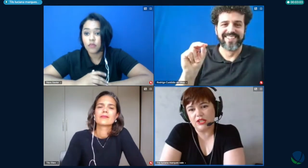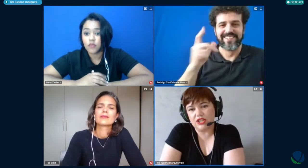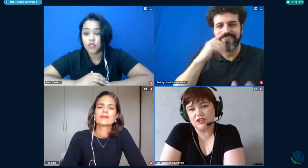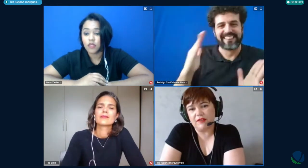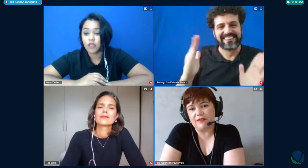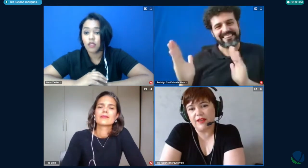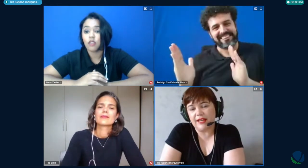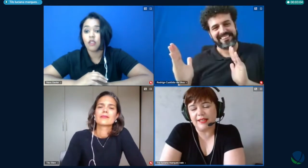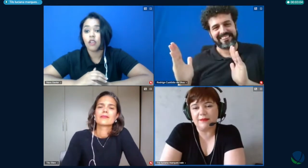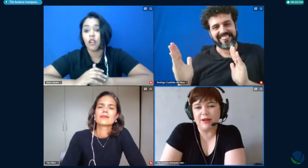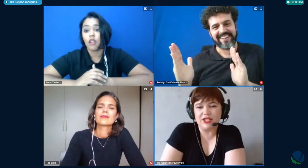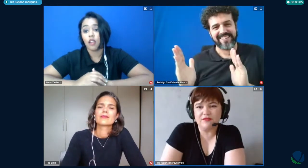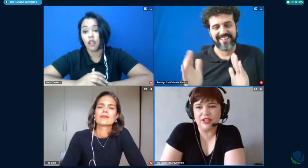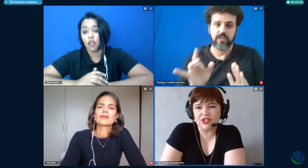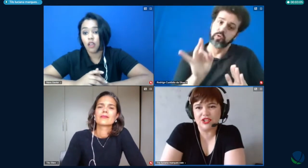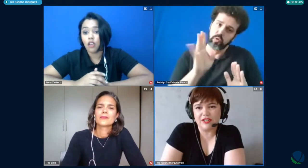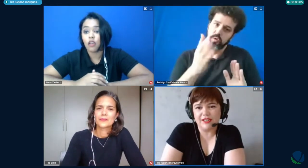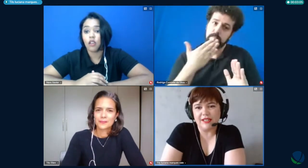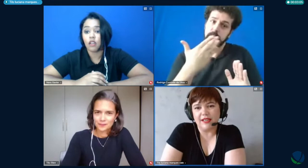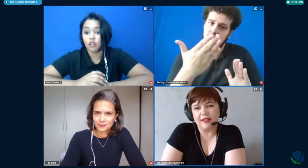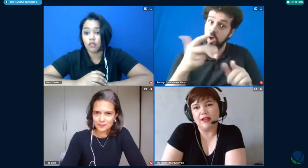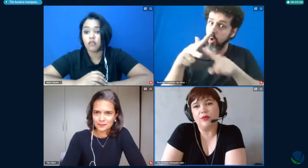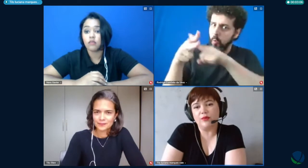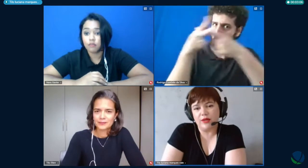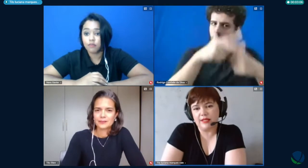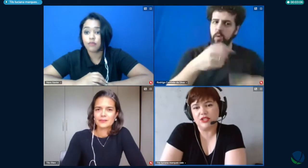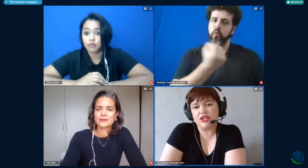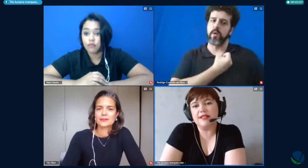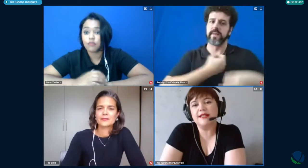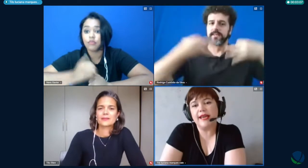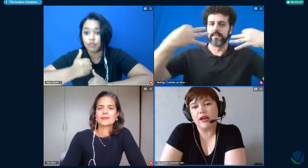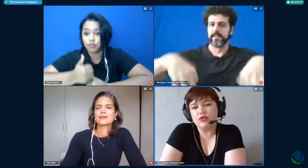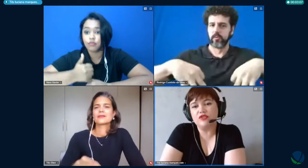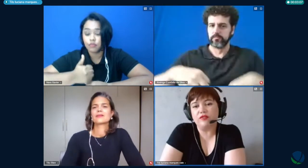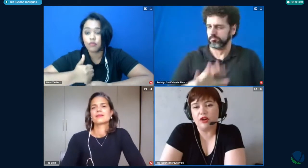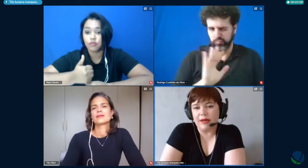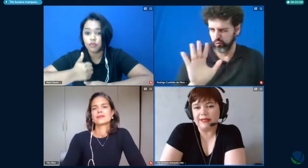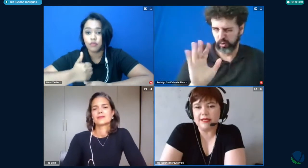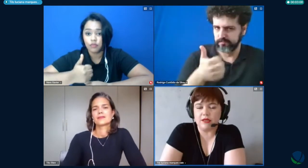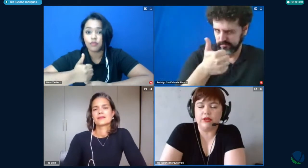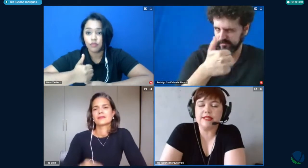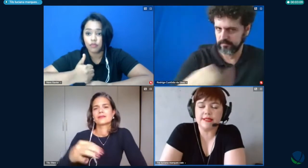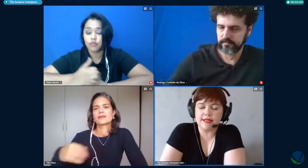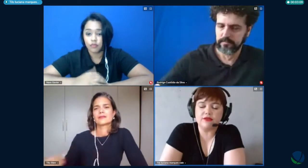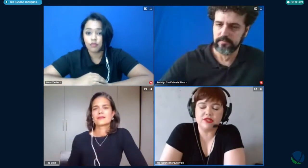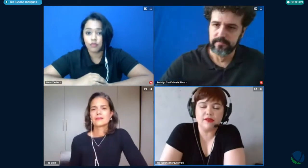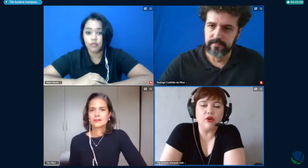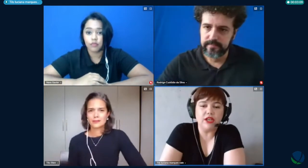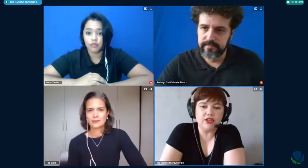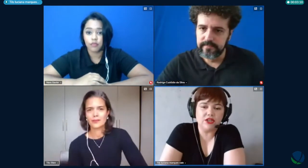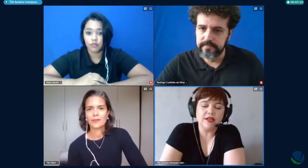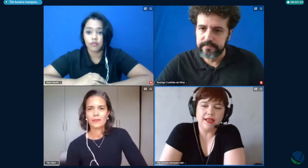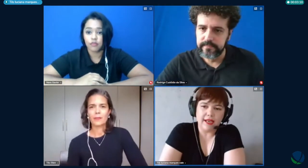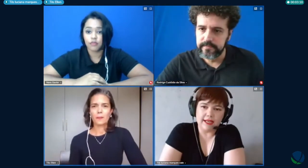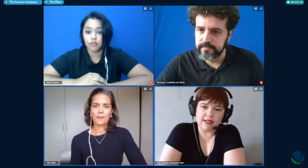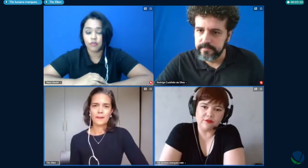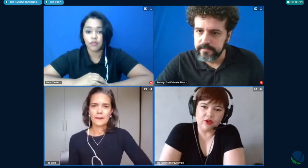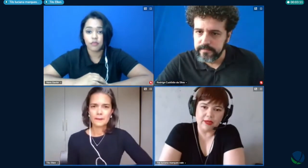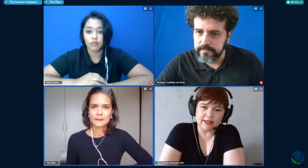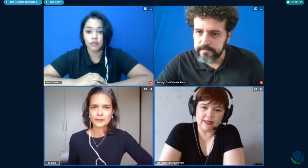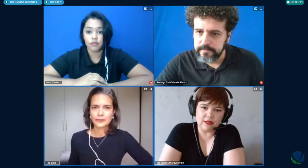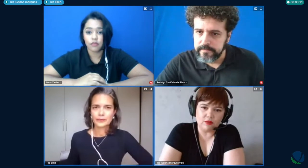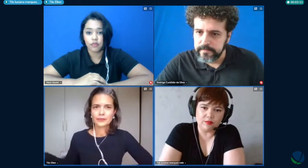Aí, quando a gente vai ver, ele está na página 20. Então, existe esse erro de formatação. É necessário que se corrija